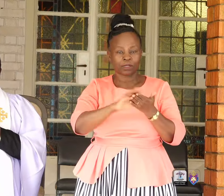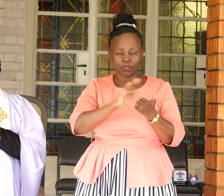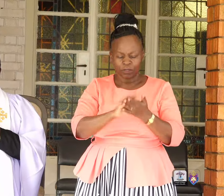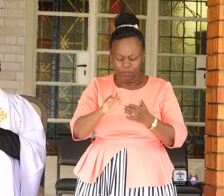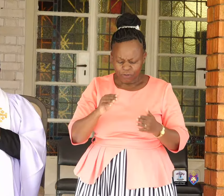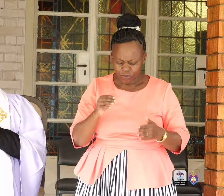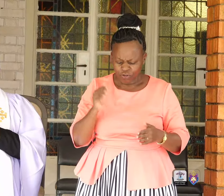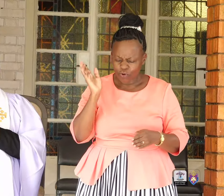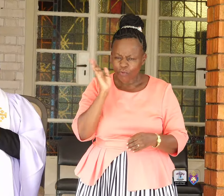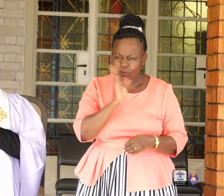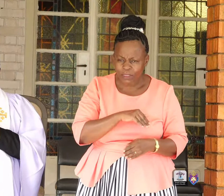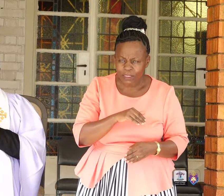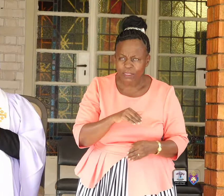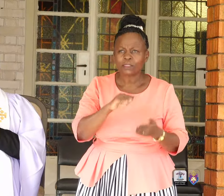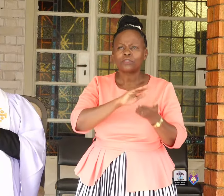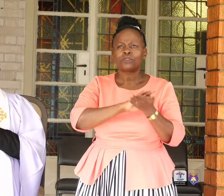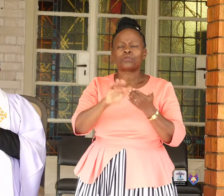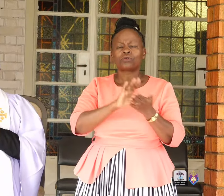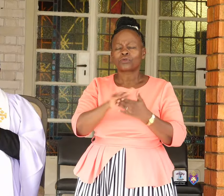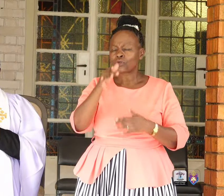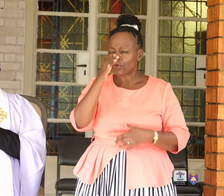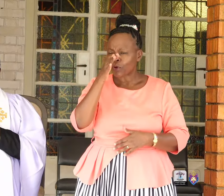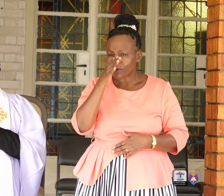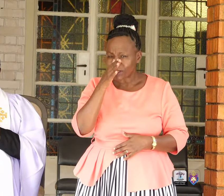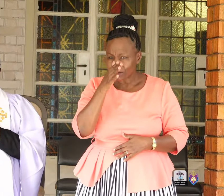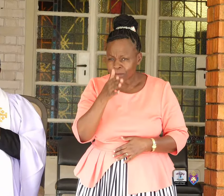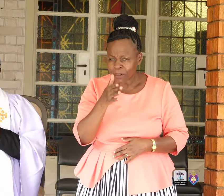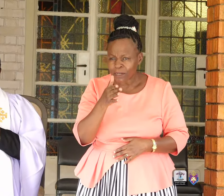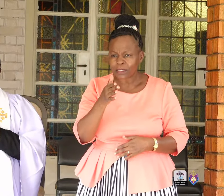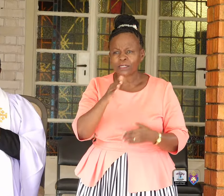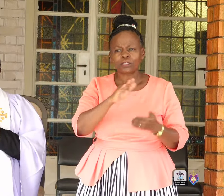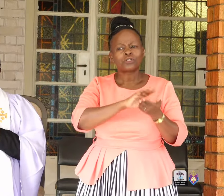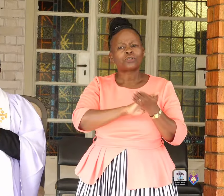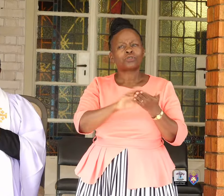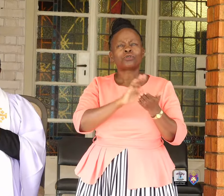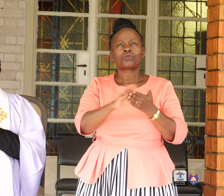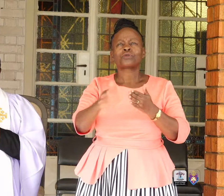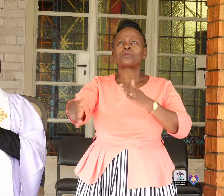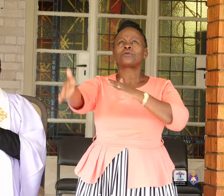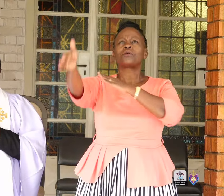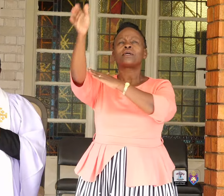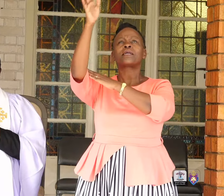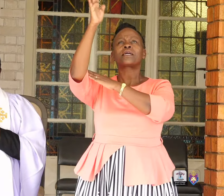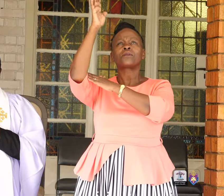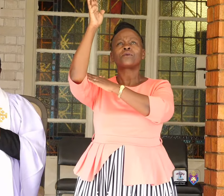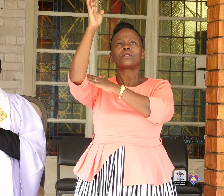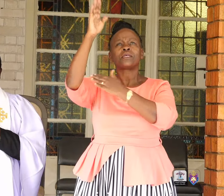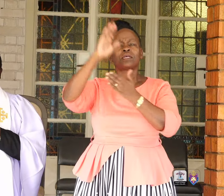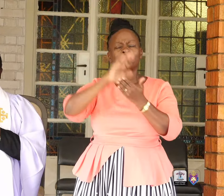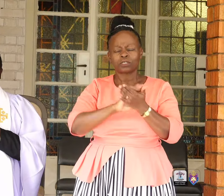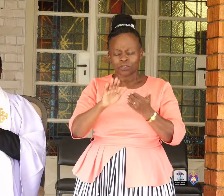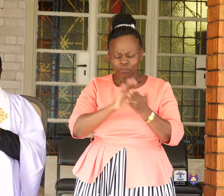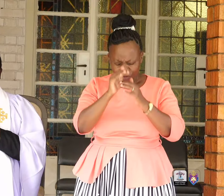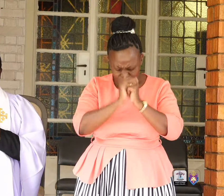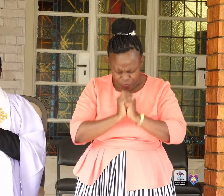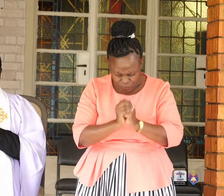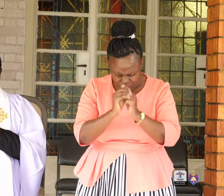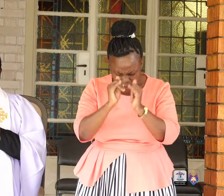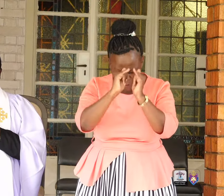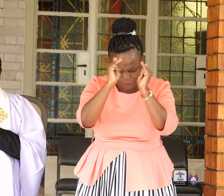obugwagwa, tusaasire obulimba, tusaasire Katonda, tusaasire okusinza